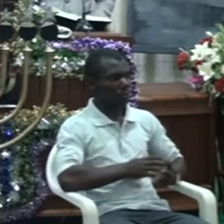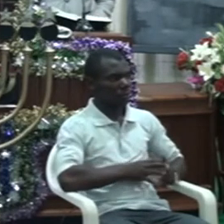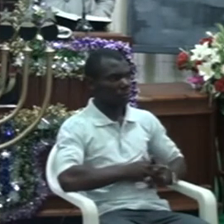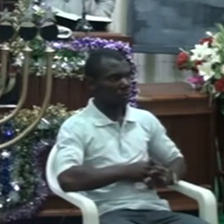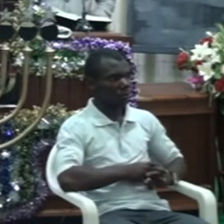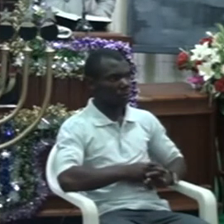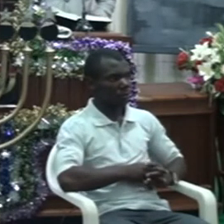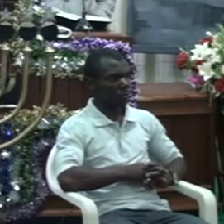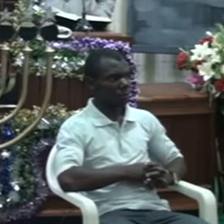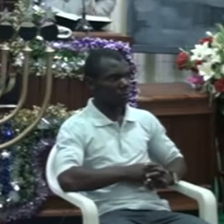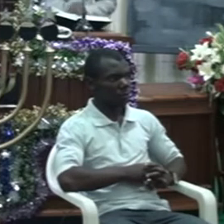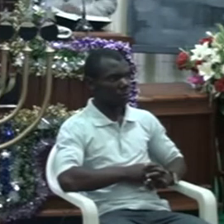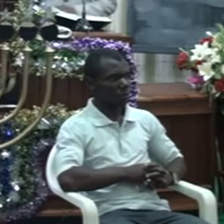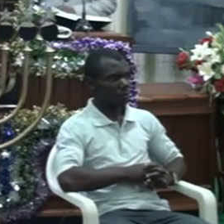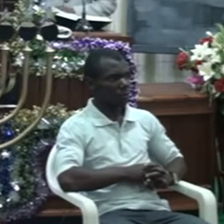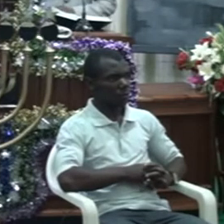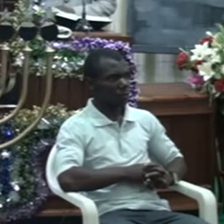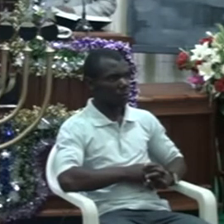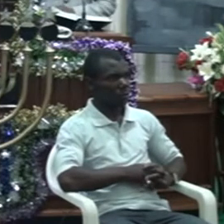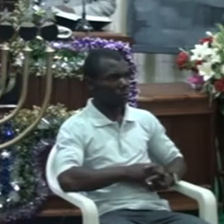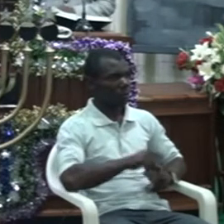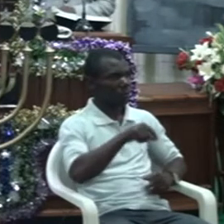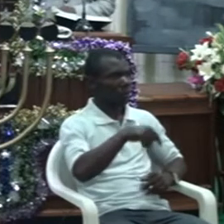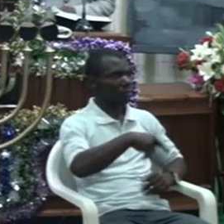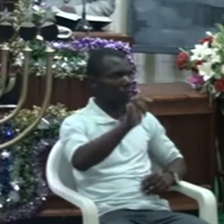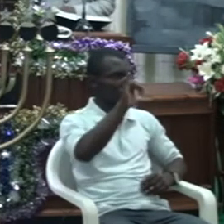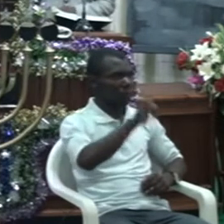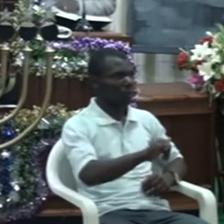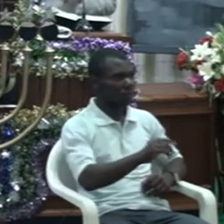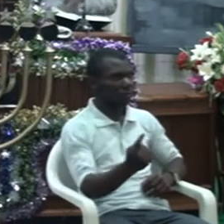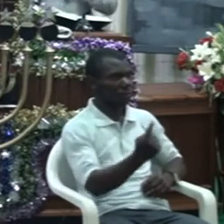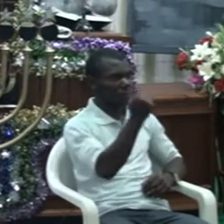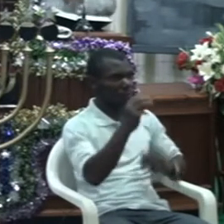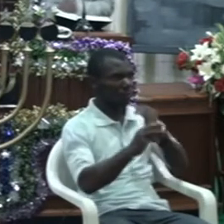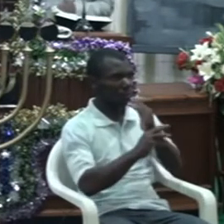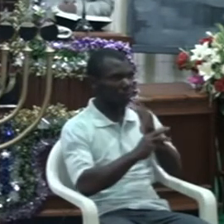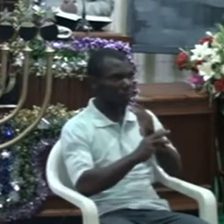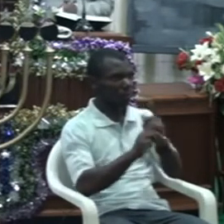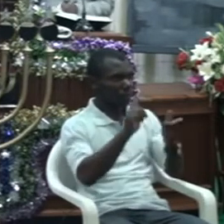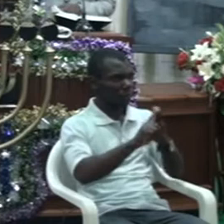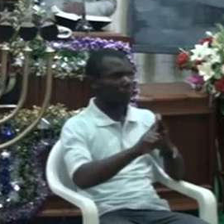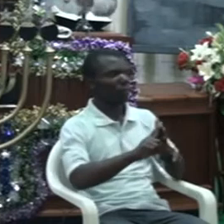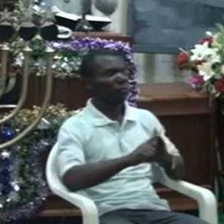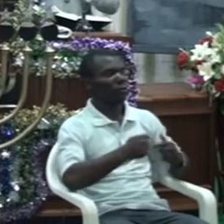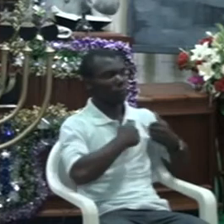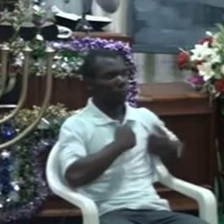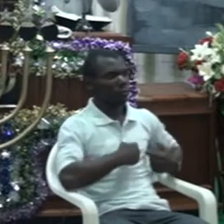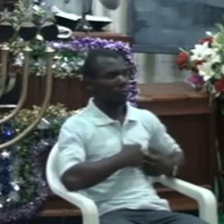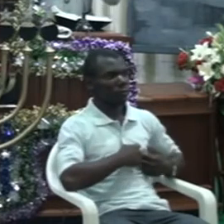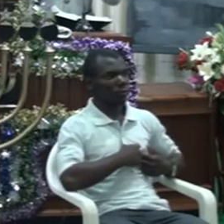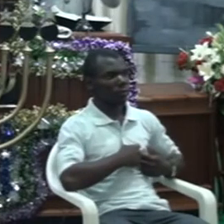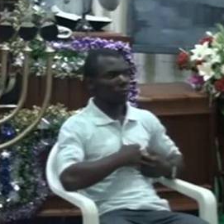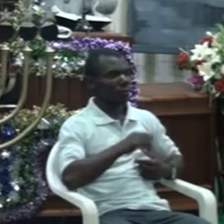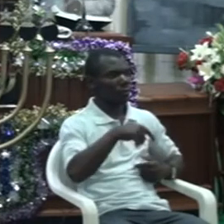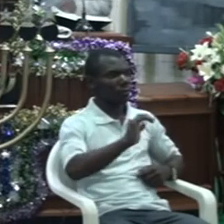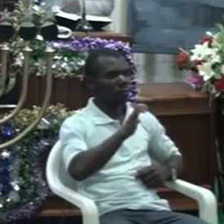Il bâti tout du yaneno langue. Qu'il reste uniquement, qu'il soit seulement réservé à ma parole. Et qu'il n'y ait pas